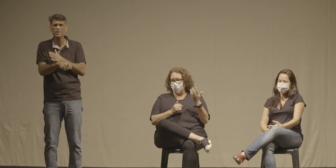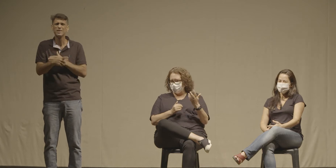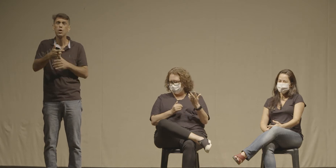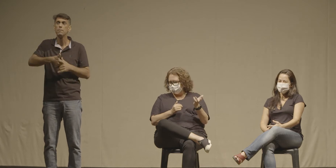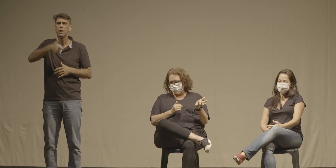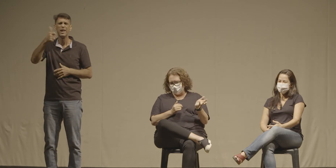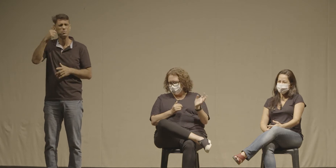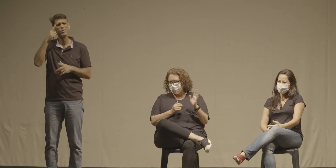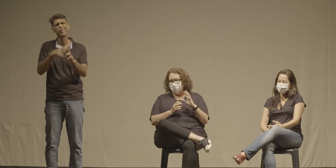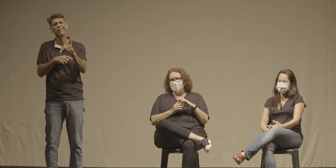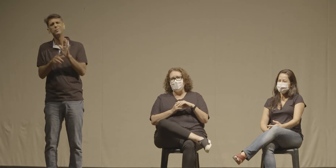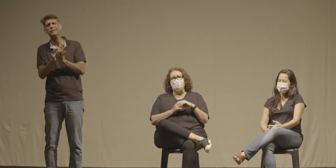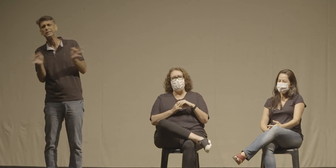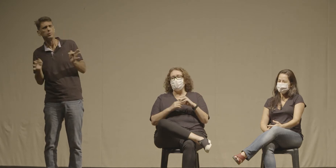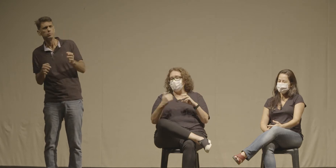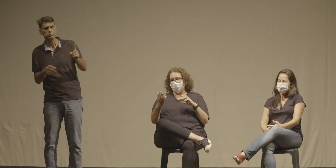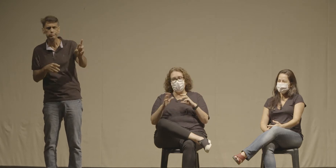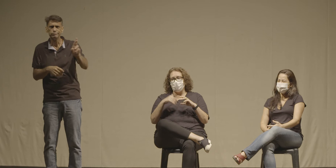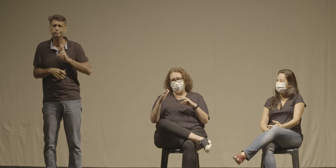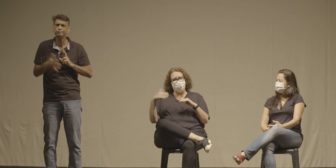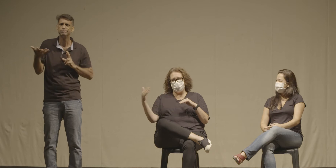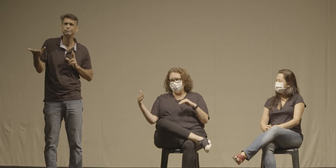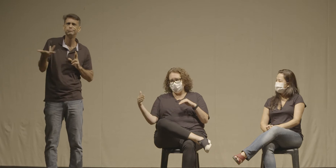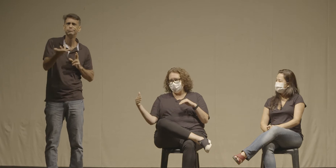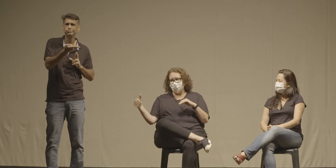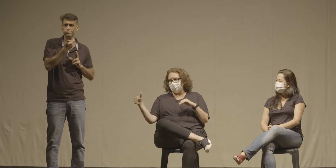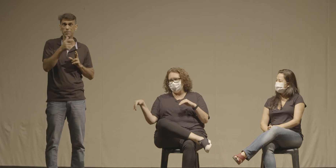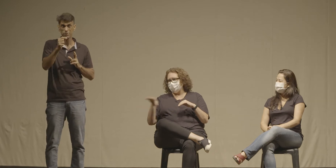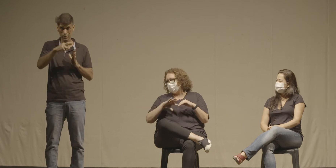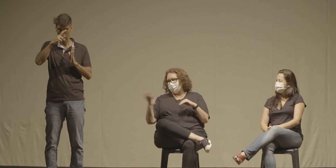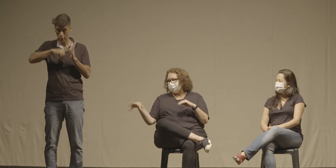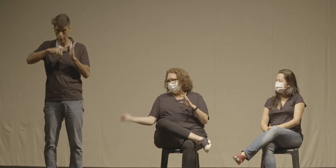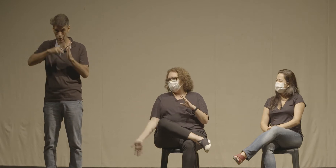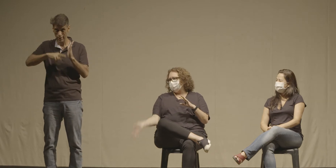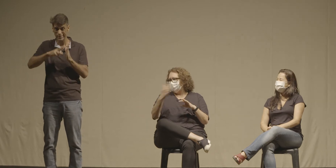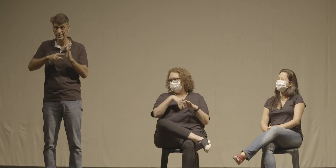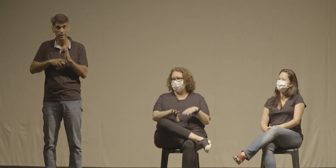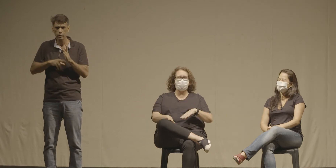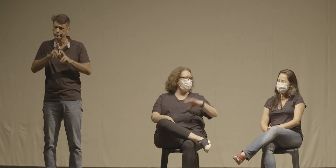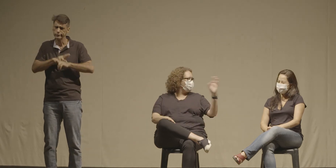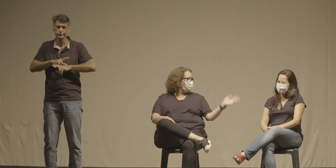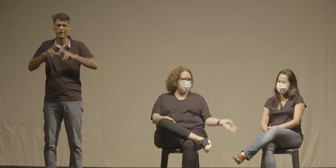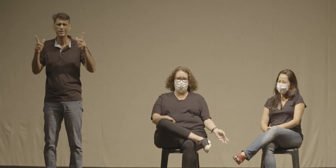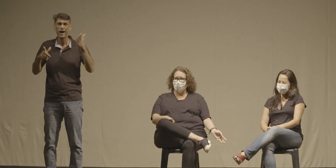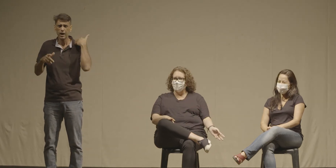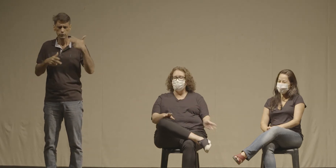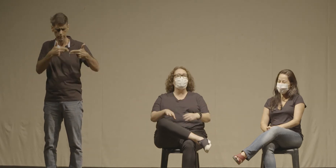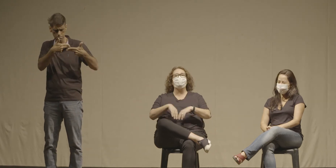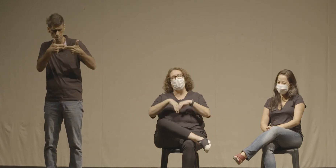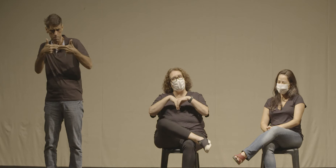muito melhor do que a gente imaginava. Então, assim, no entanto que o roteiro de montagem é completamente diferente de tudo que a gente